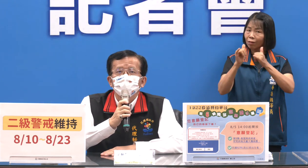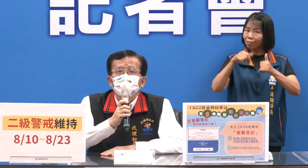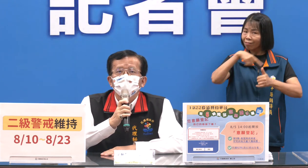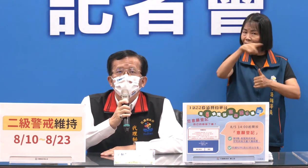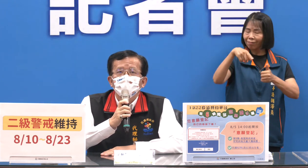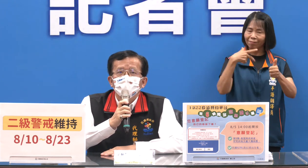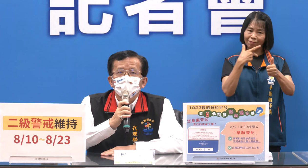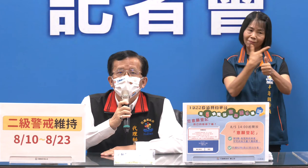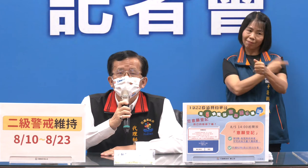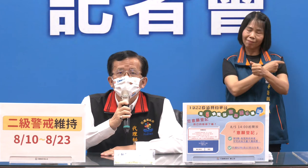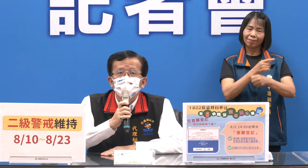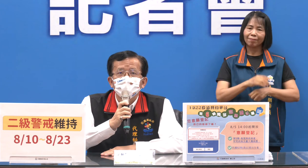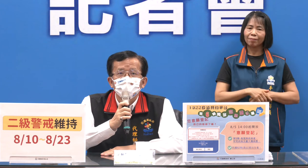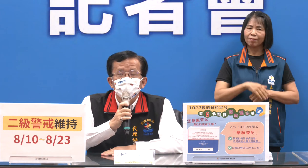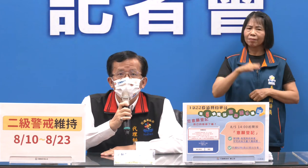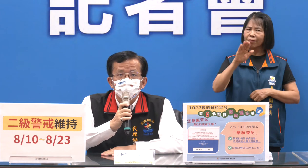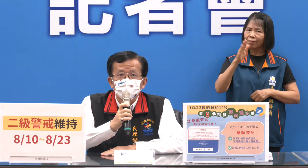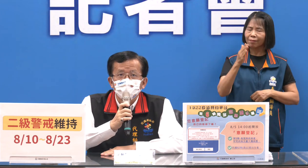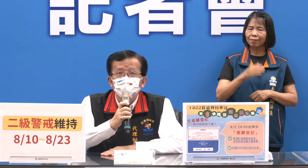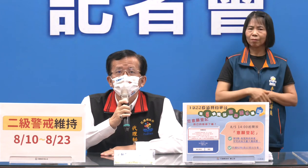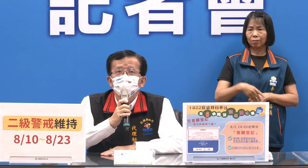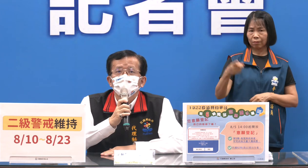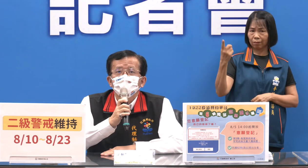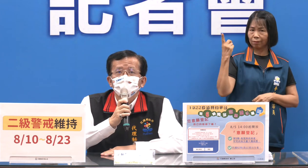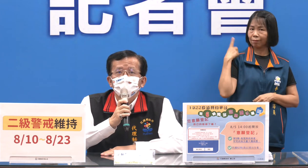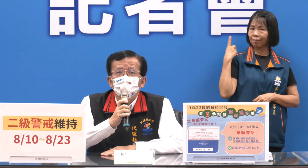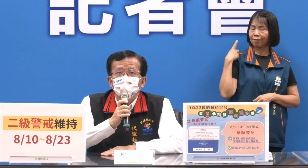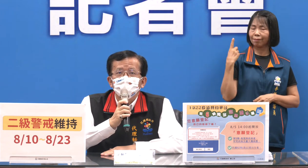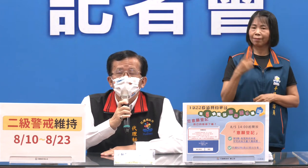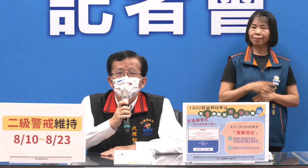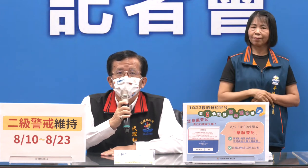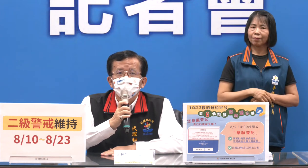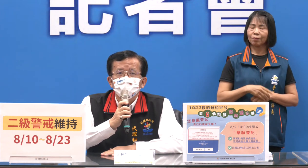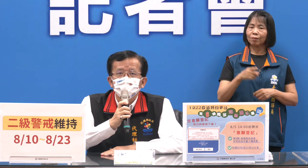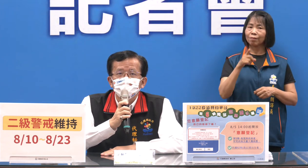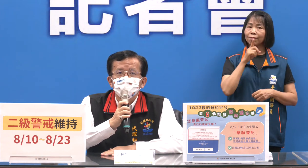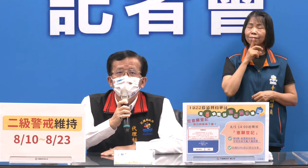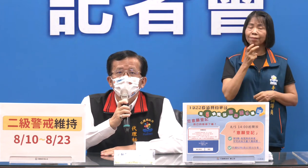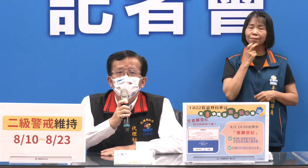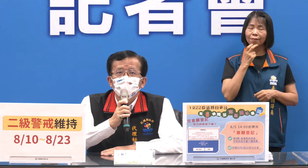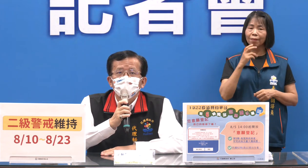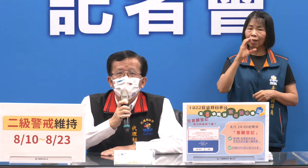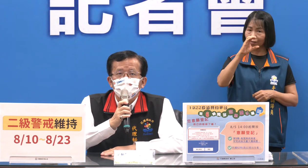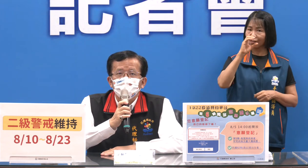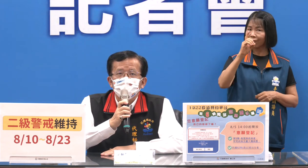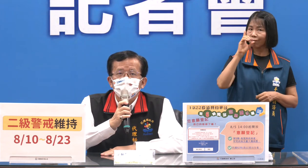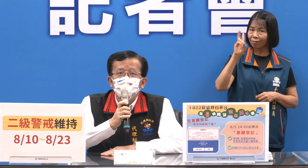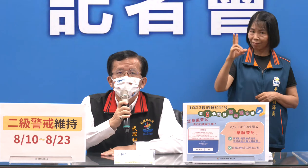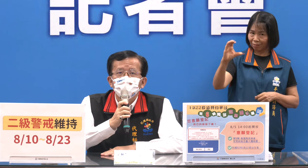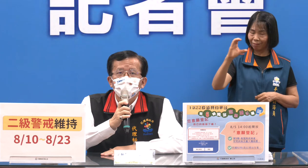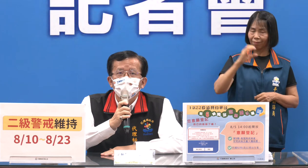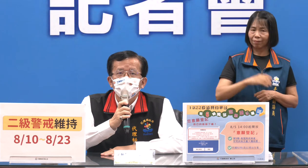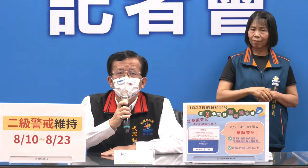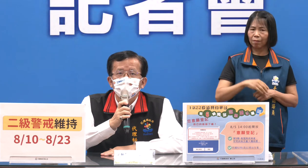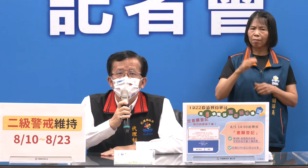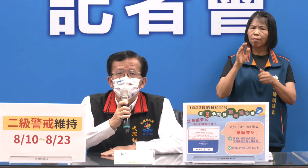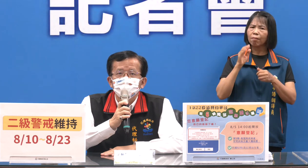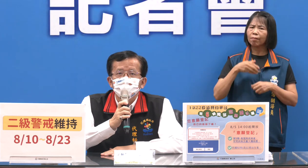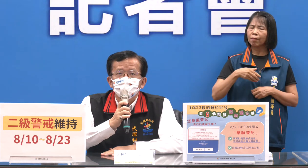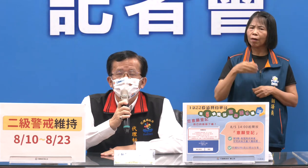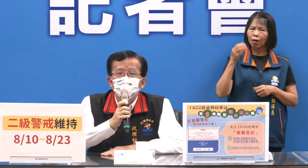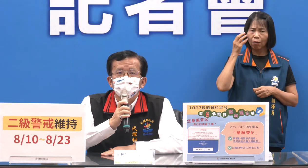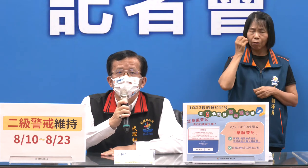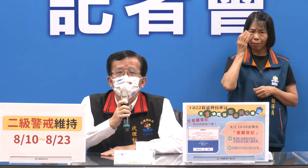种。但是在昨天，那么中央 CDC 有将花